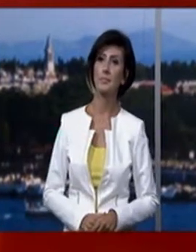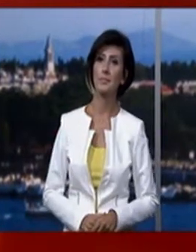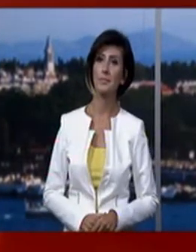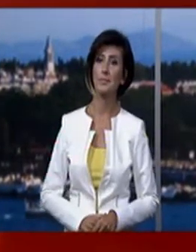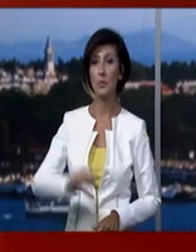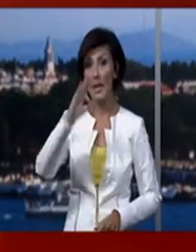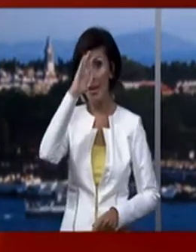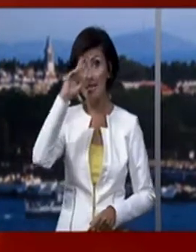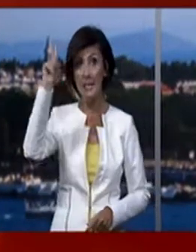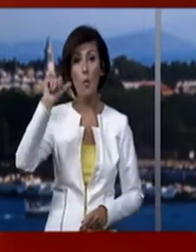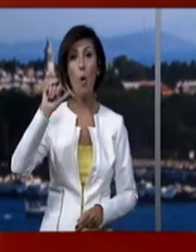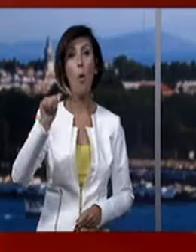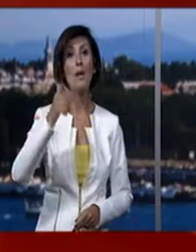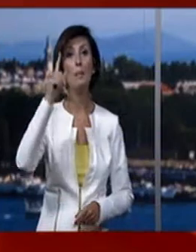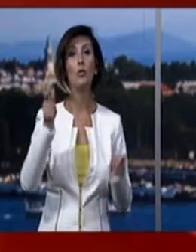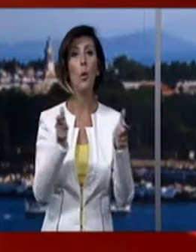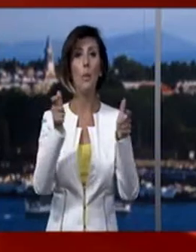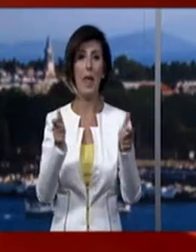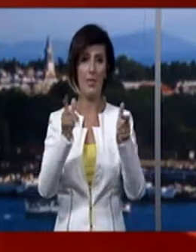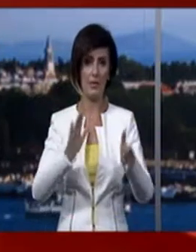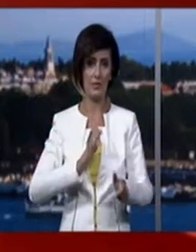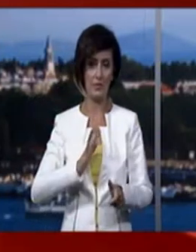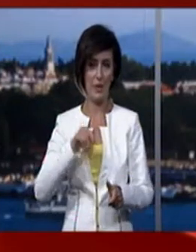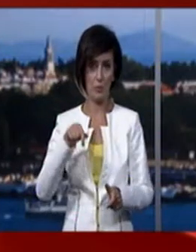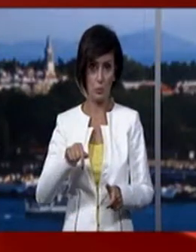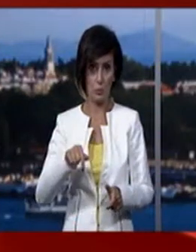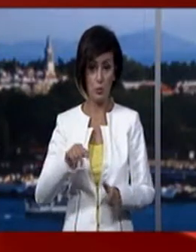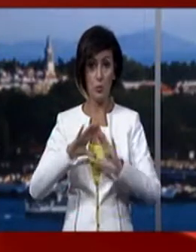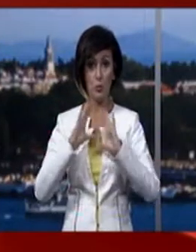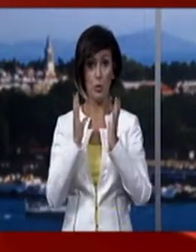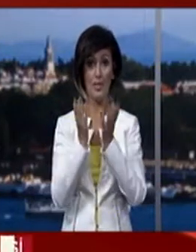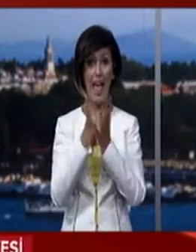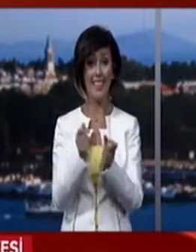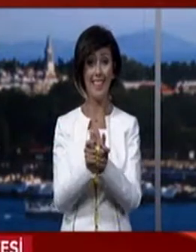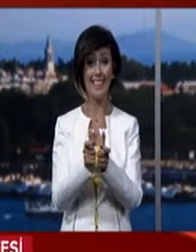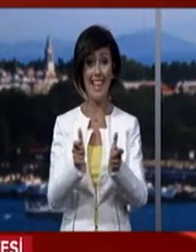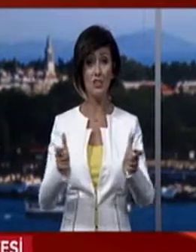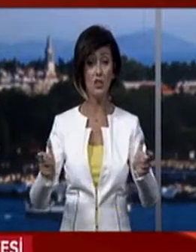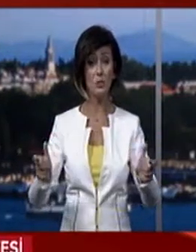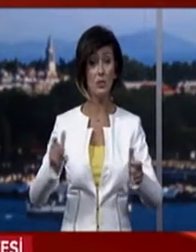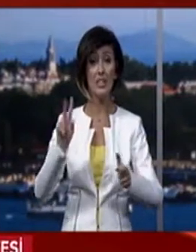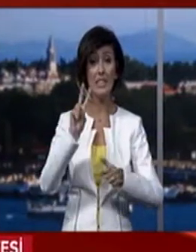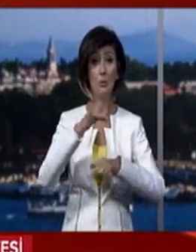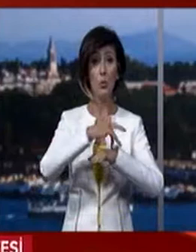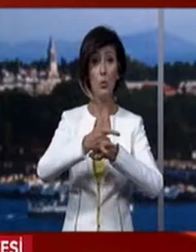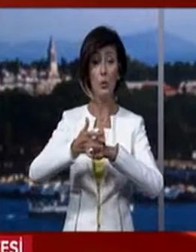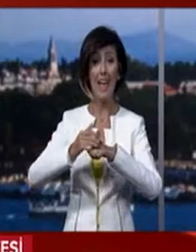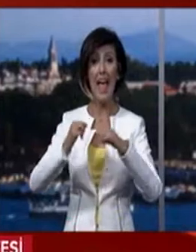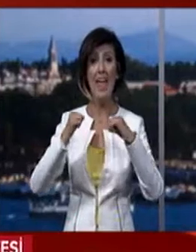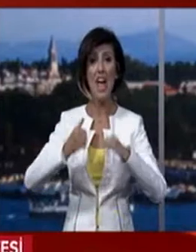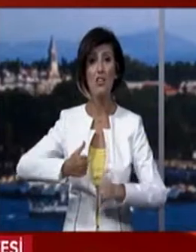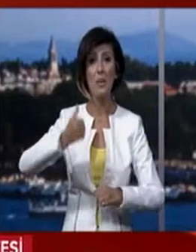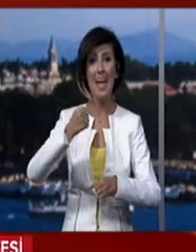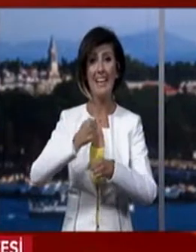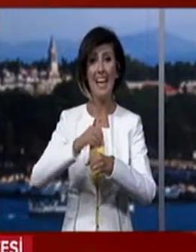Evet, İstanbul önemli bir toplantıya ev sahipliği yapıyor bugün. Dünyanın en gelişmiş 20 ülkesinin enerji bakanları